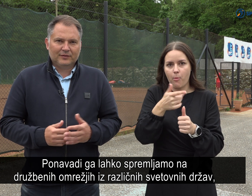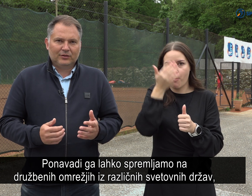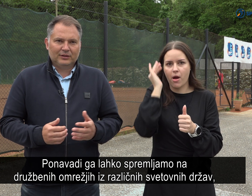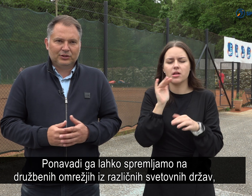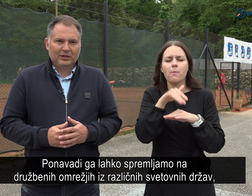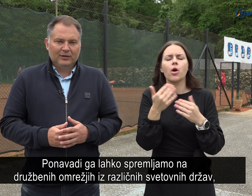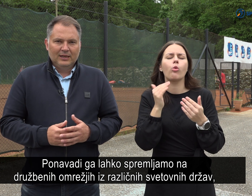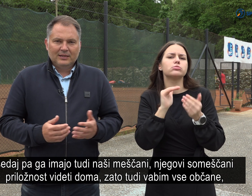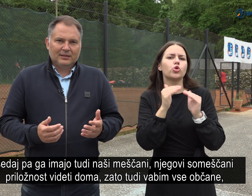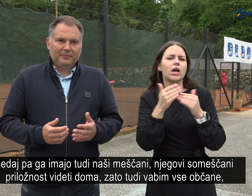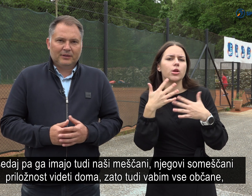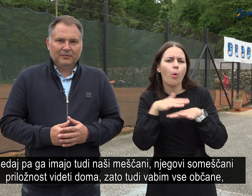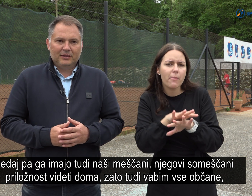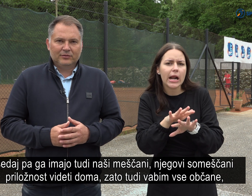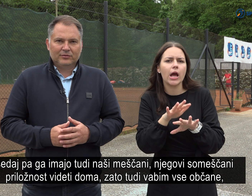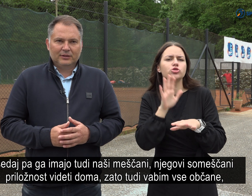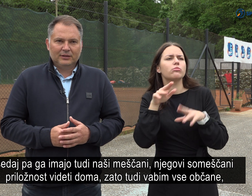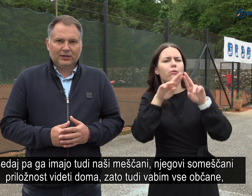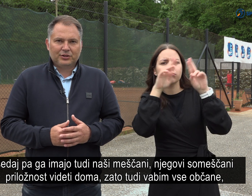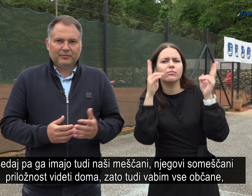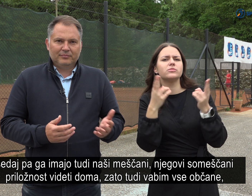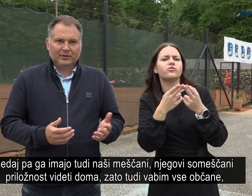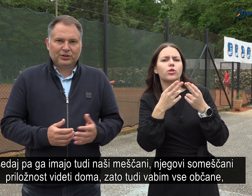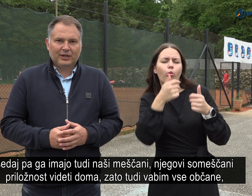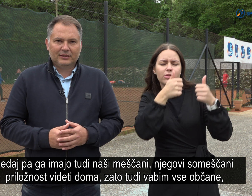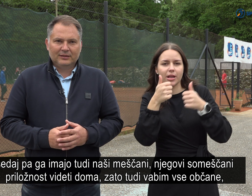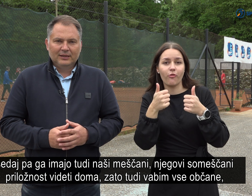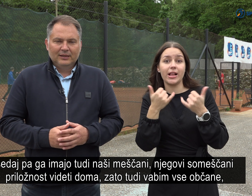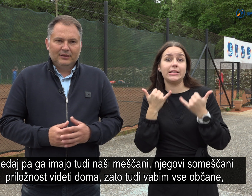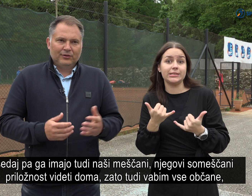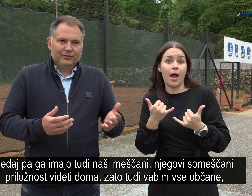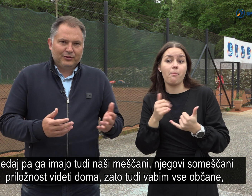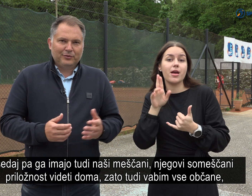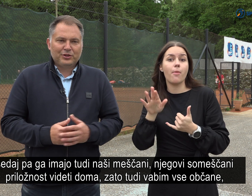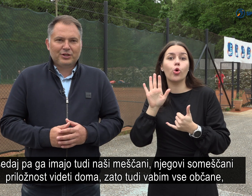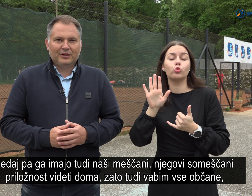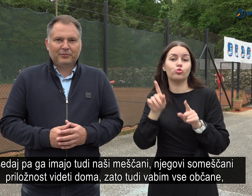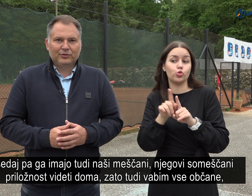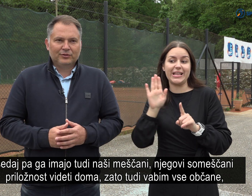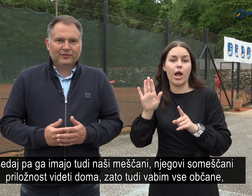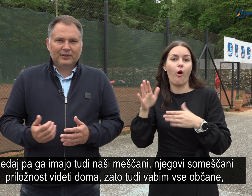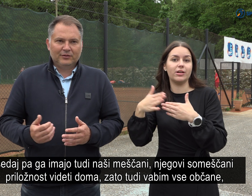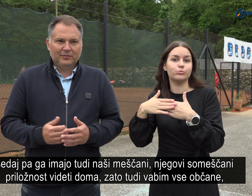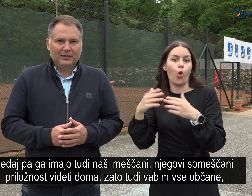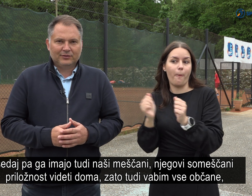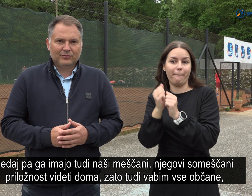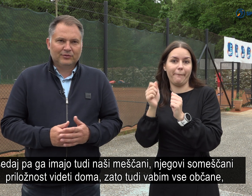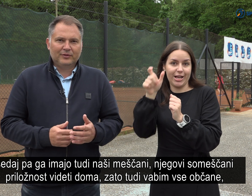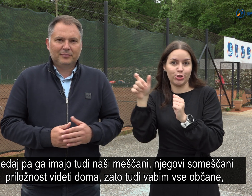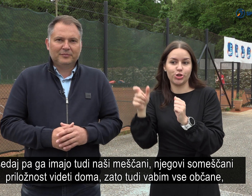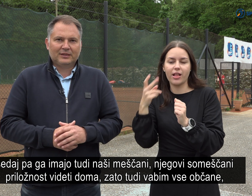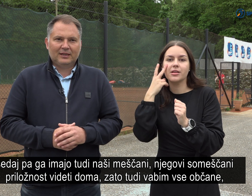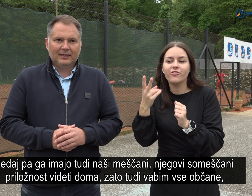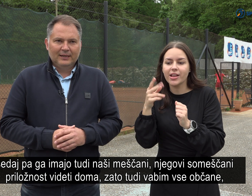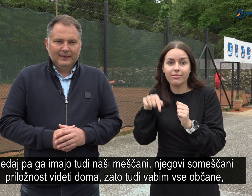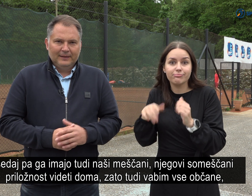različnih svetovnih držav. Sedaj pa ga imajo tudi naši meščani, njegovi someščani, priložnost videti doma, zato tudi